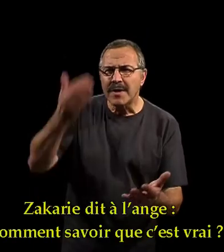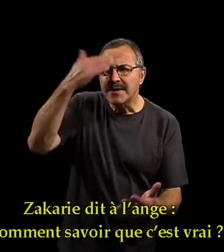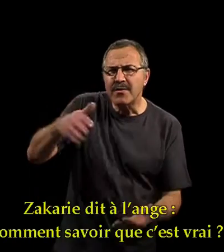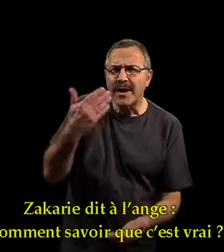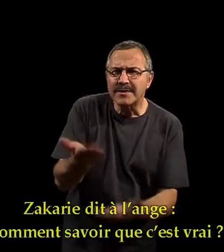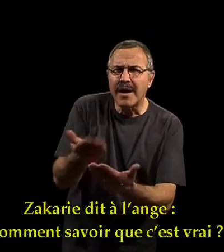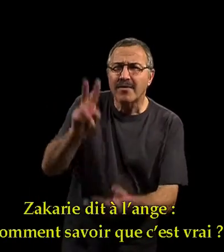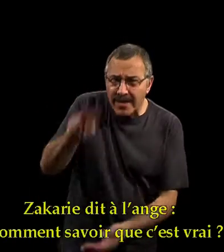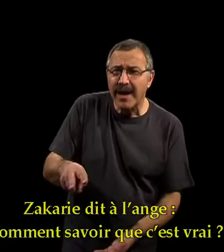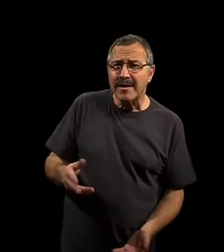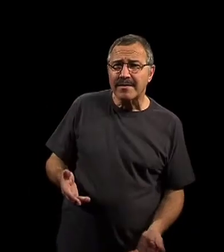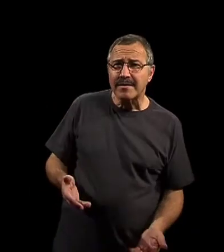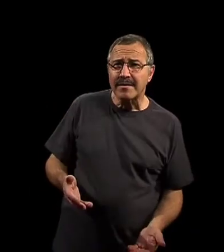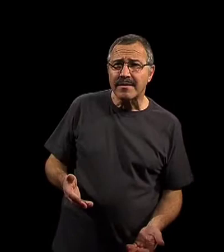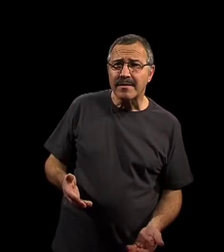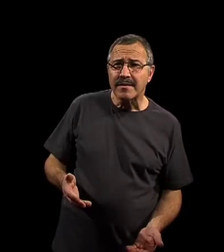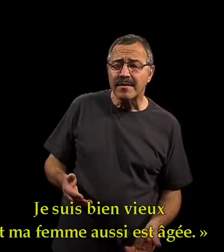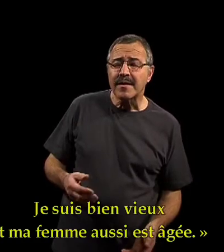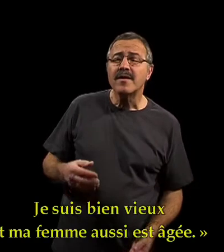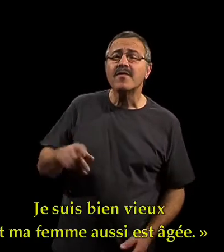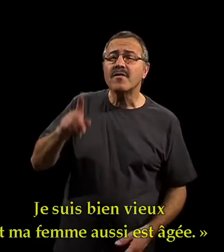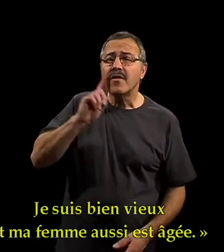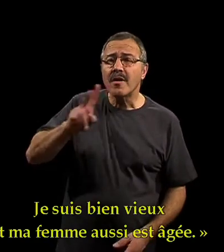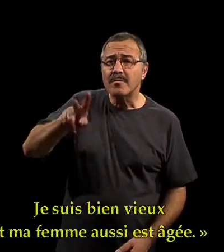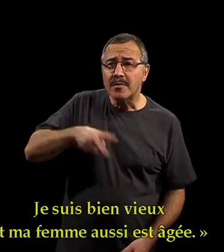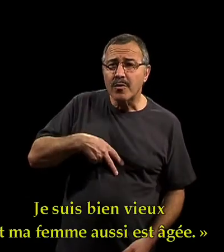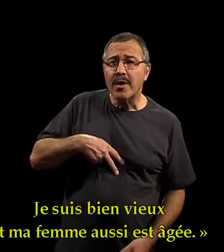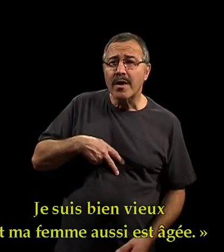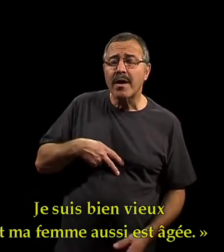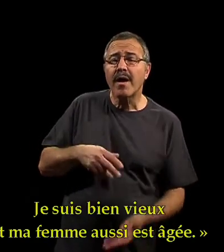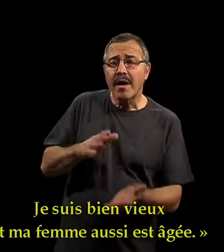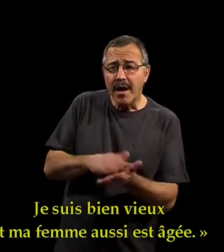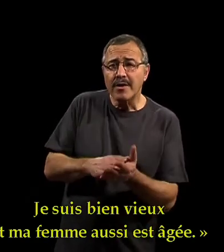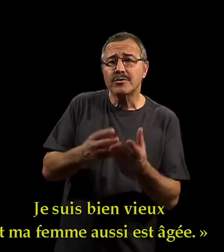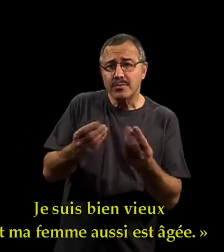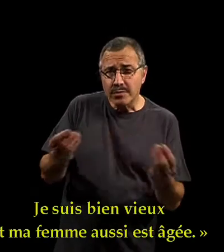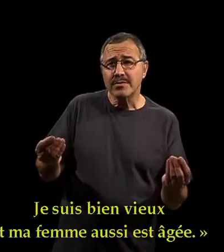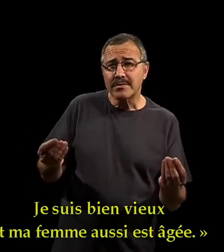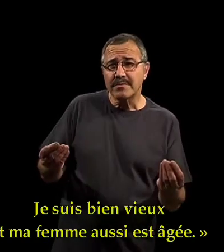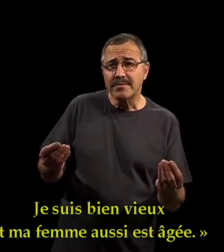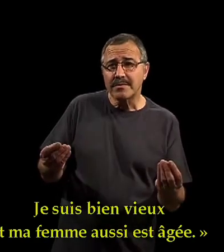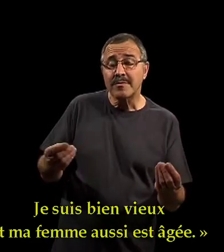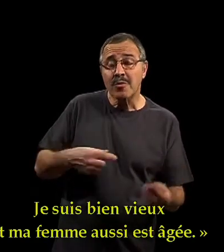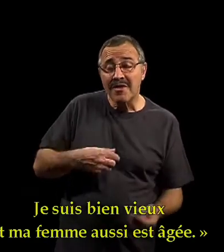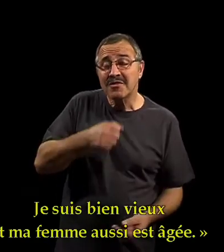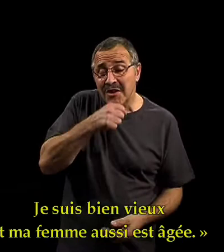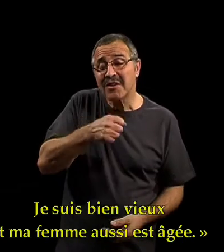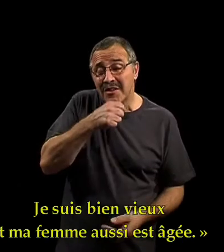Zacharie dit à l'ange : « Comment savoir que c'est vrai ? Je suis bien vieux, et ma femme aussi est âgée. »